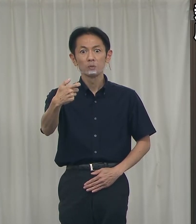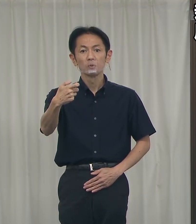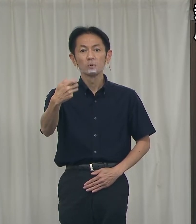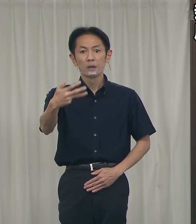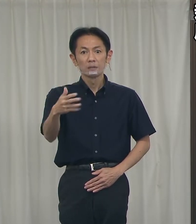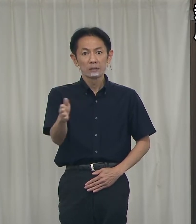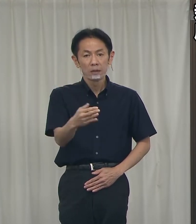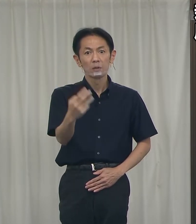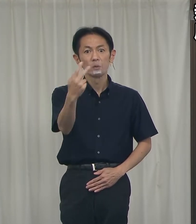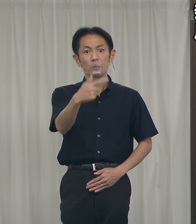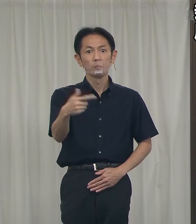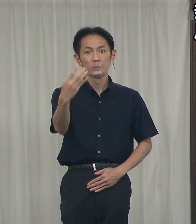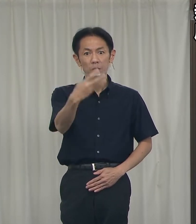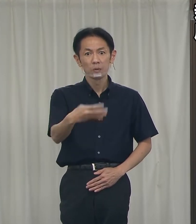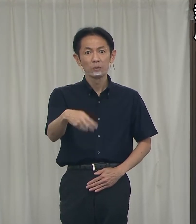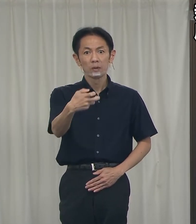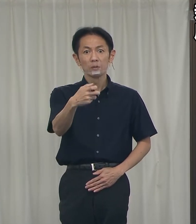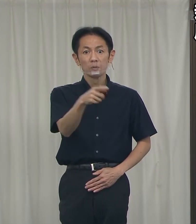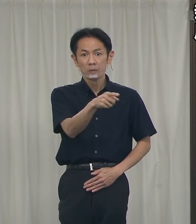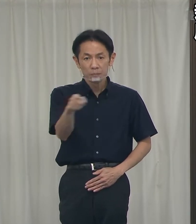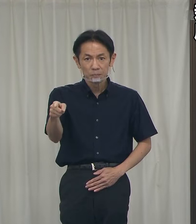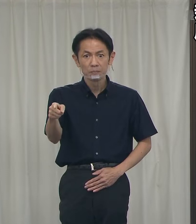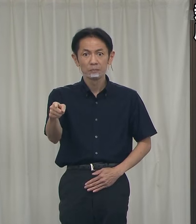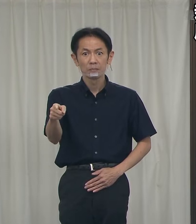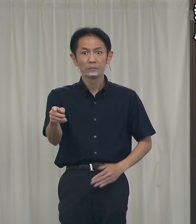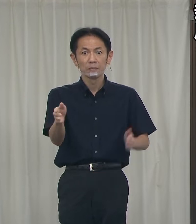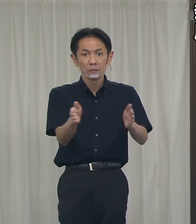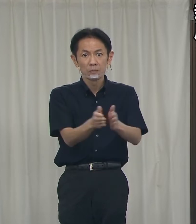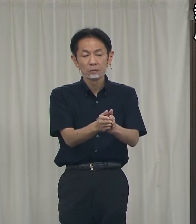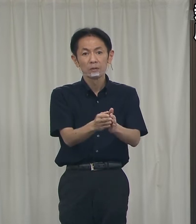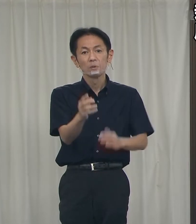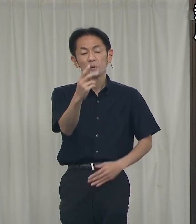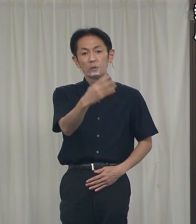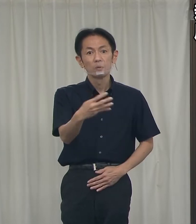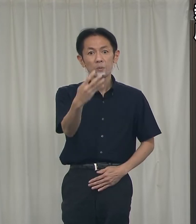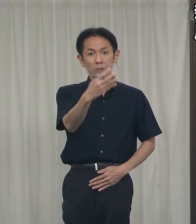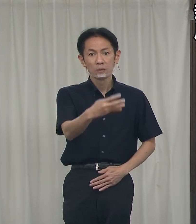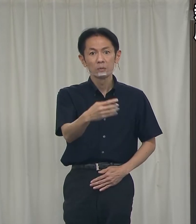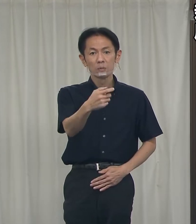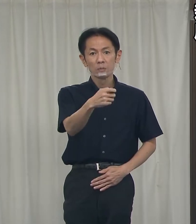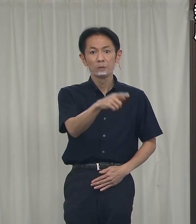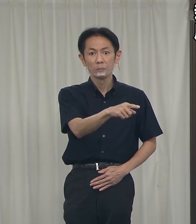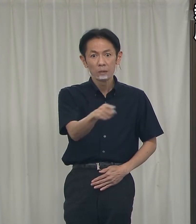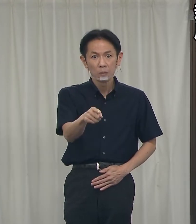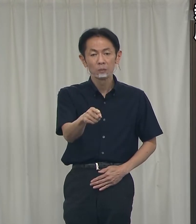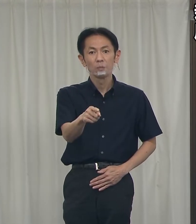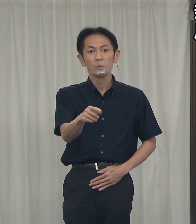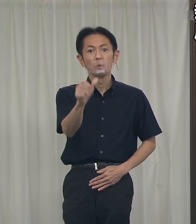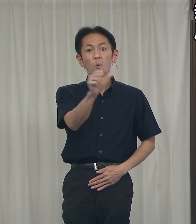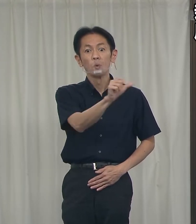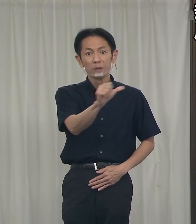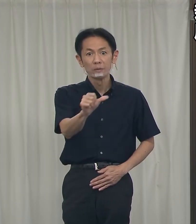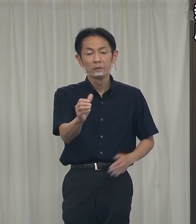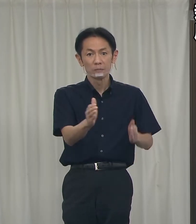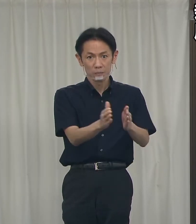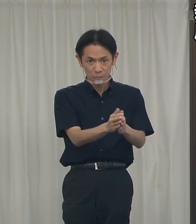4668から4670例目4676例目の5人